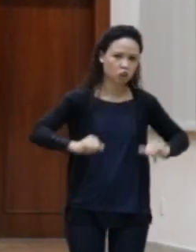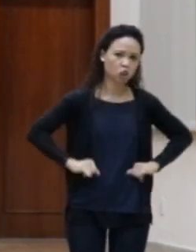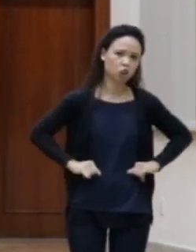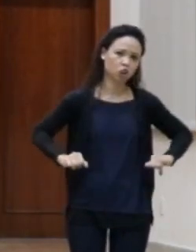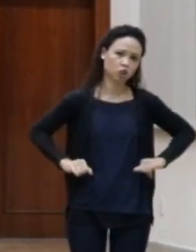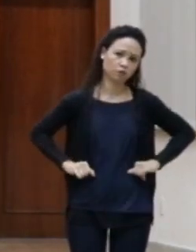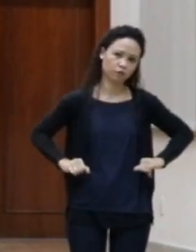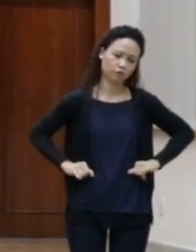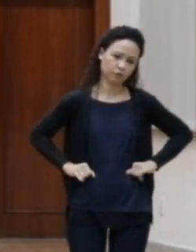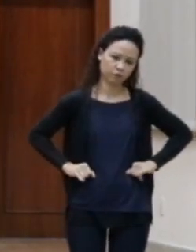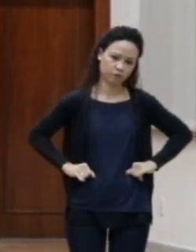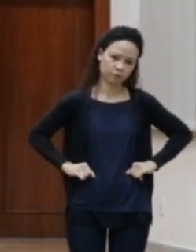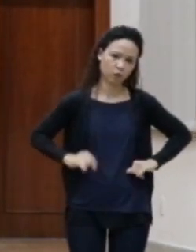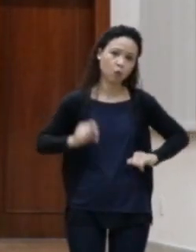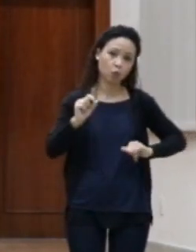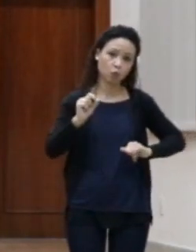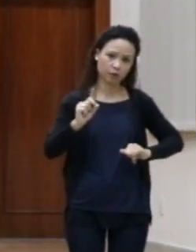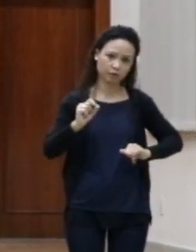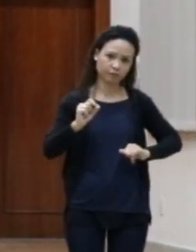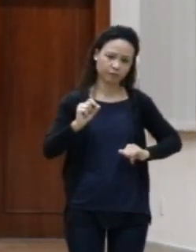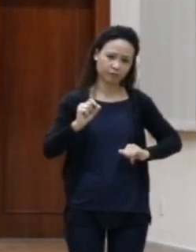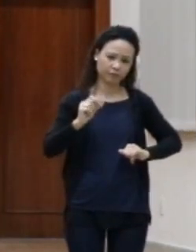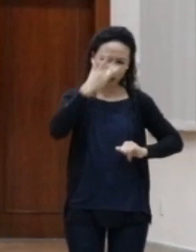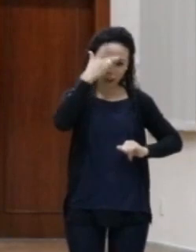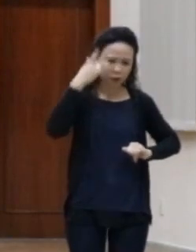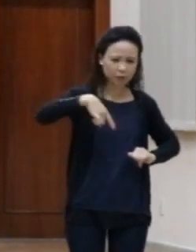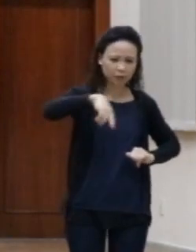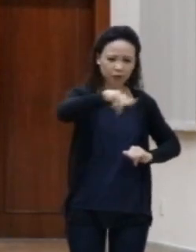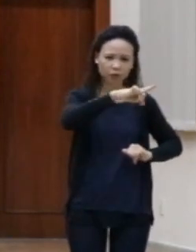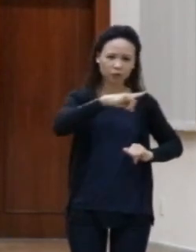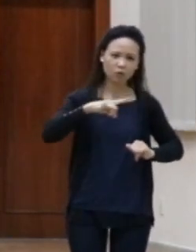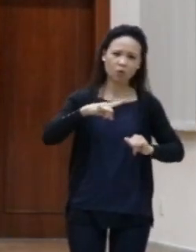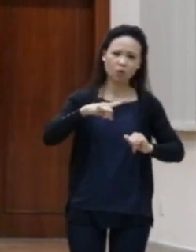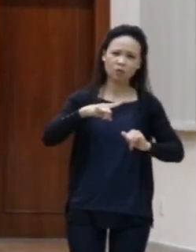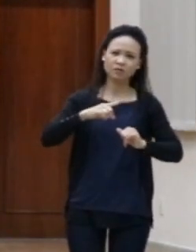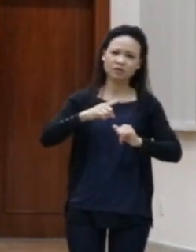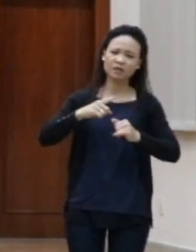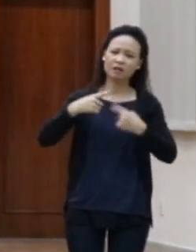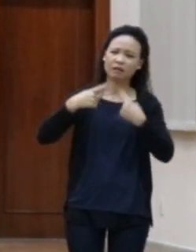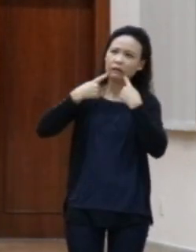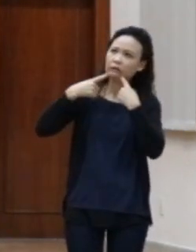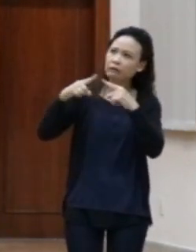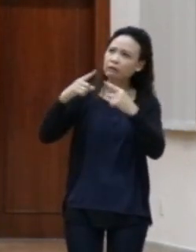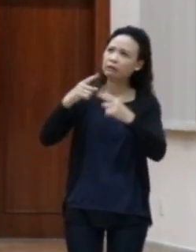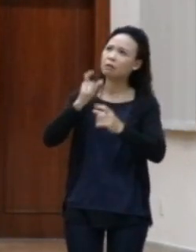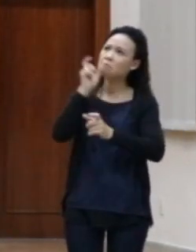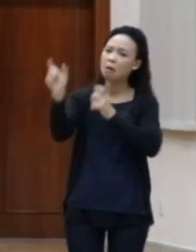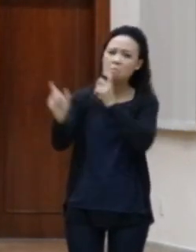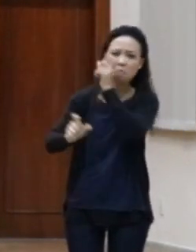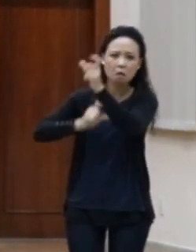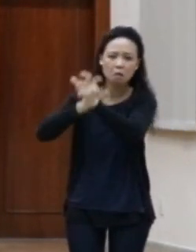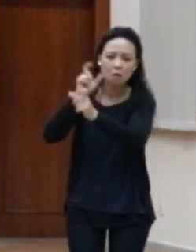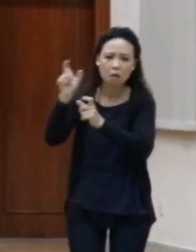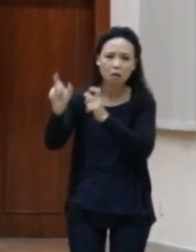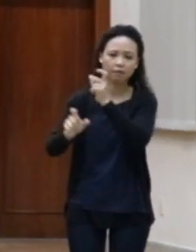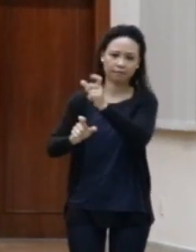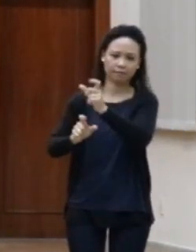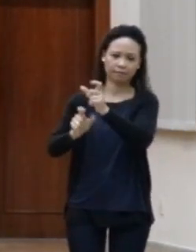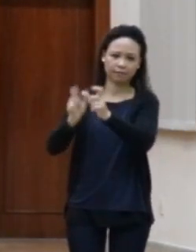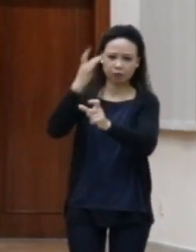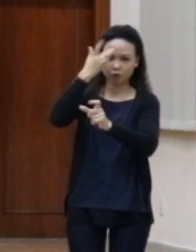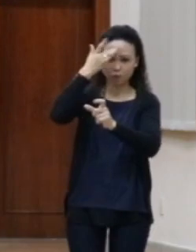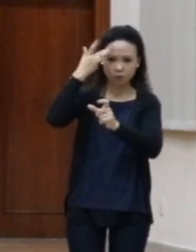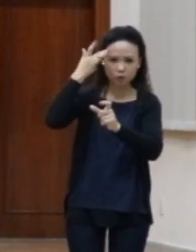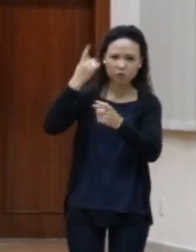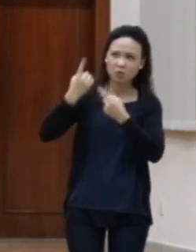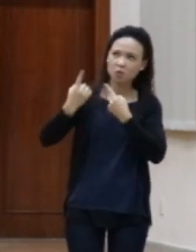vergonha da cruz, a rejeição do homem, a paixão de Cristo ali na cruz, sofrendo no